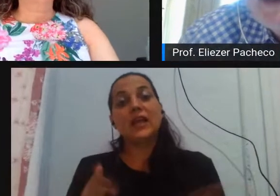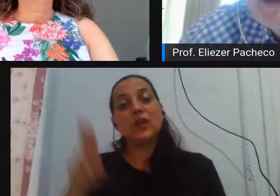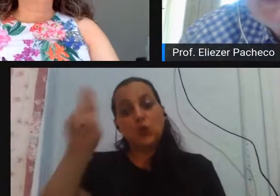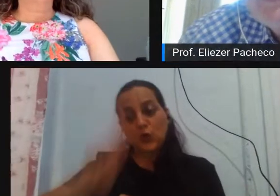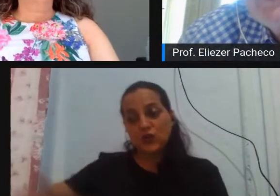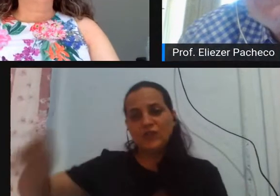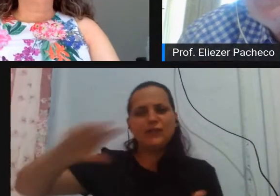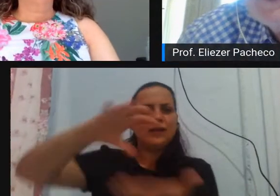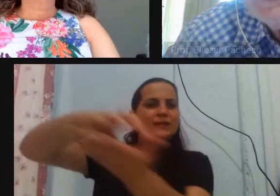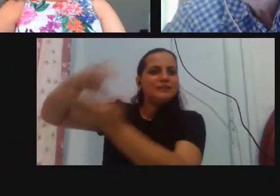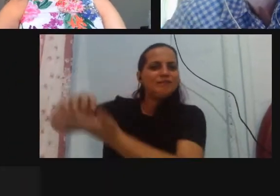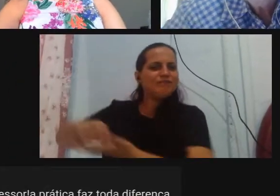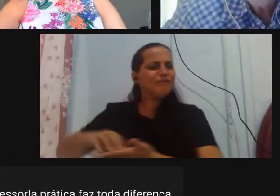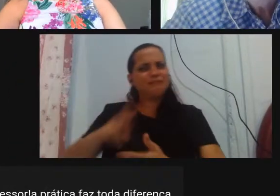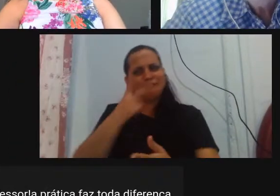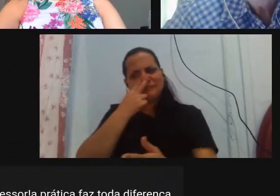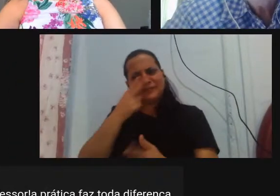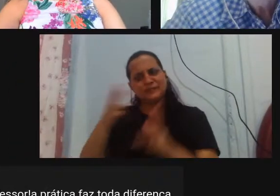universidades, me parece,